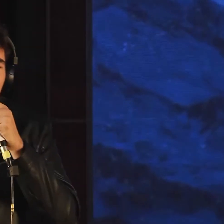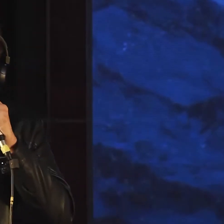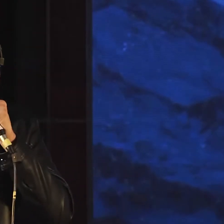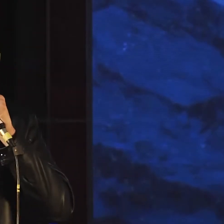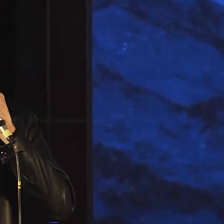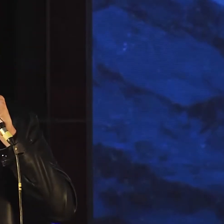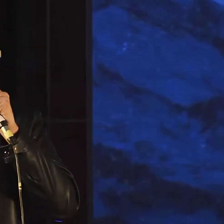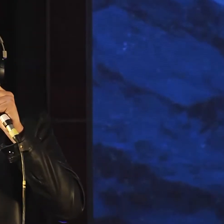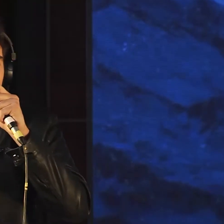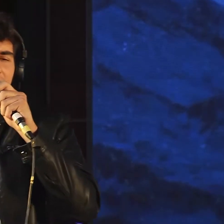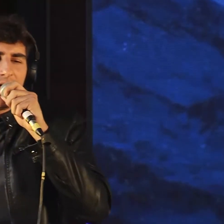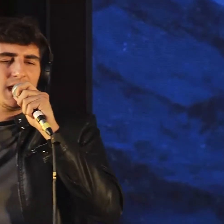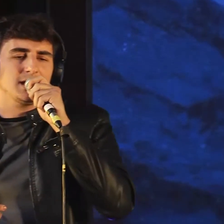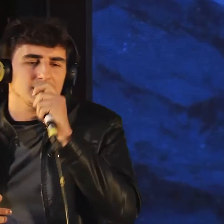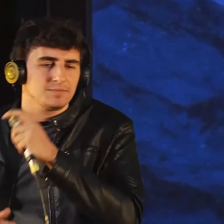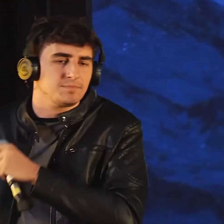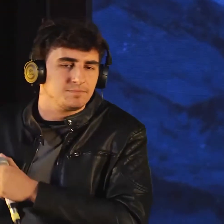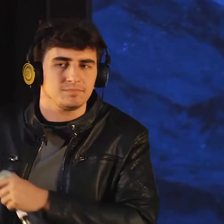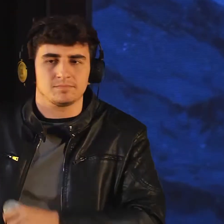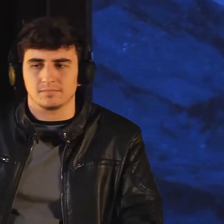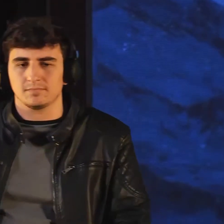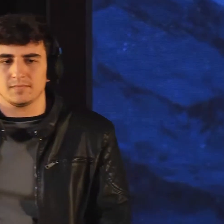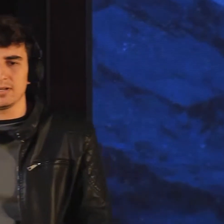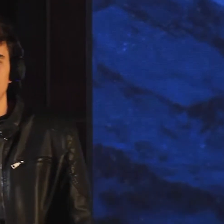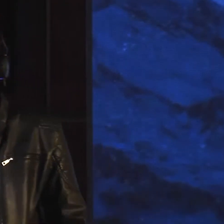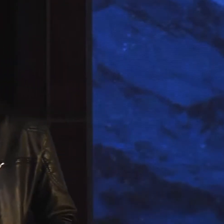avançar. A ordem é avançar.